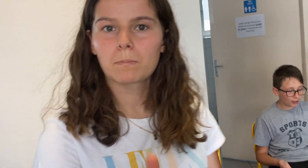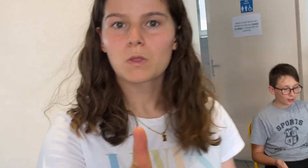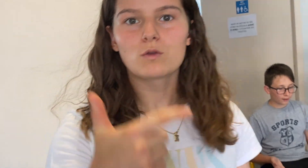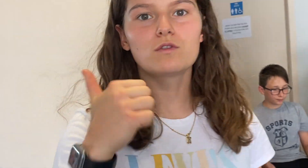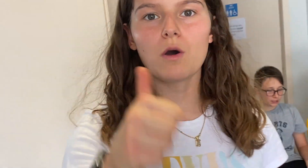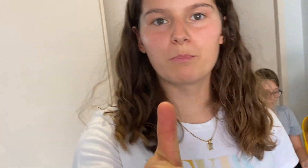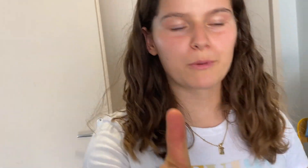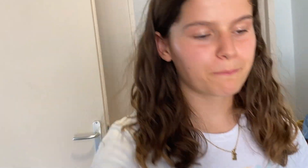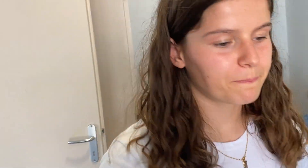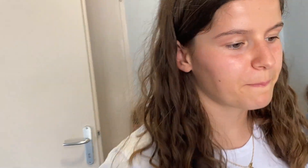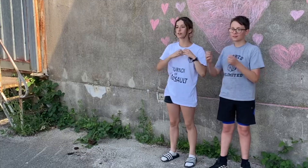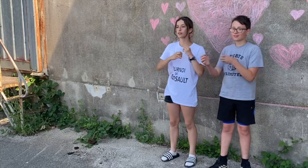Top.